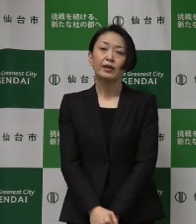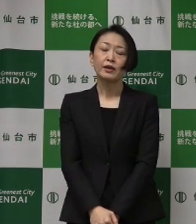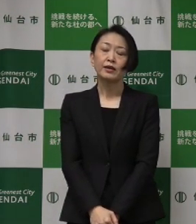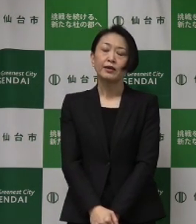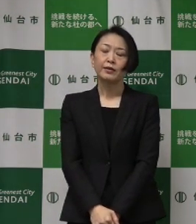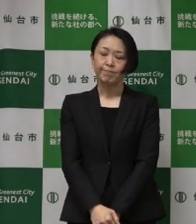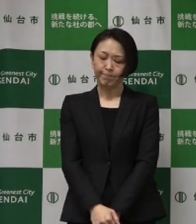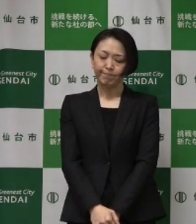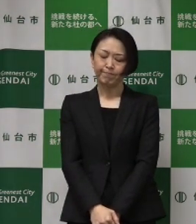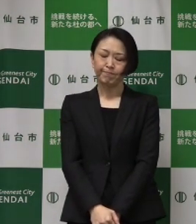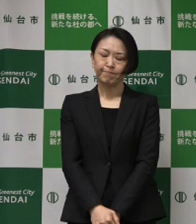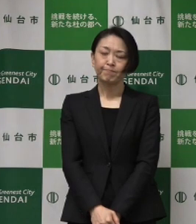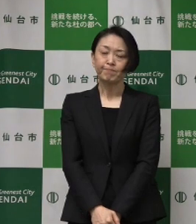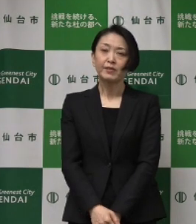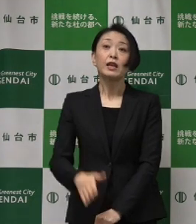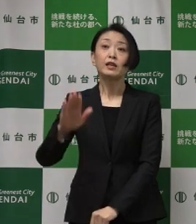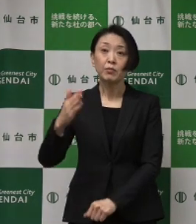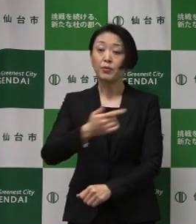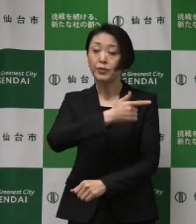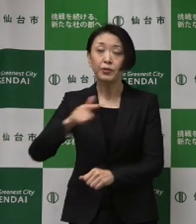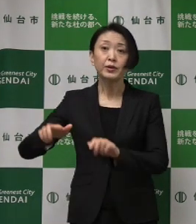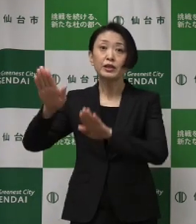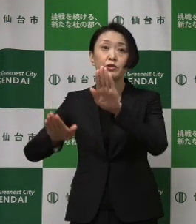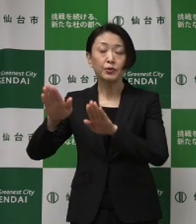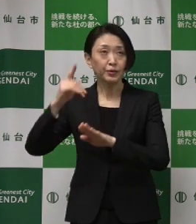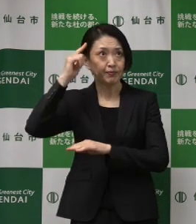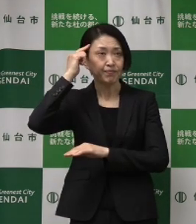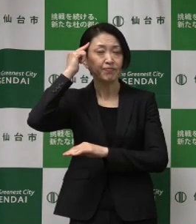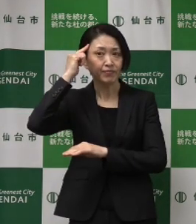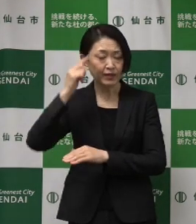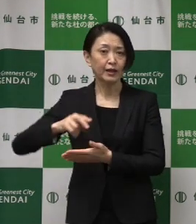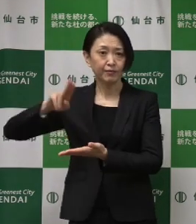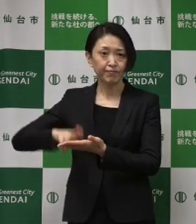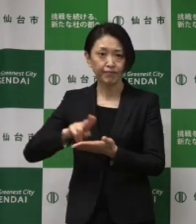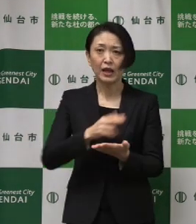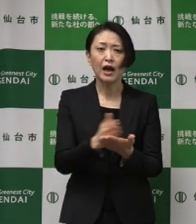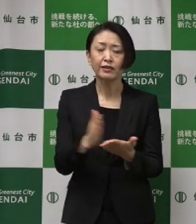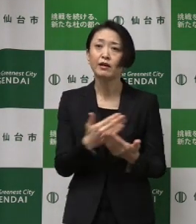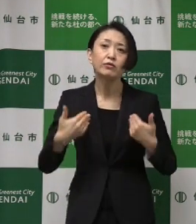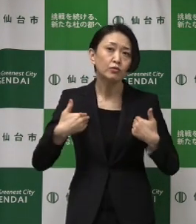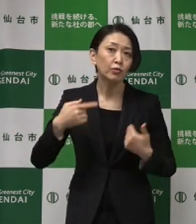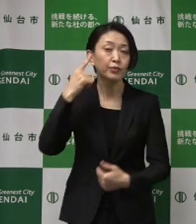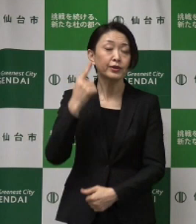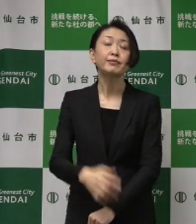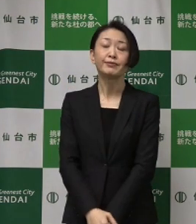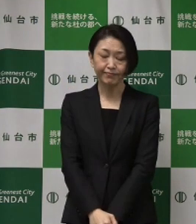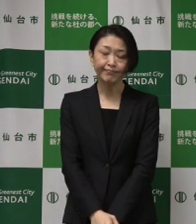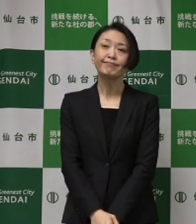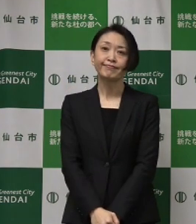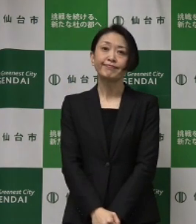ただいろいろな状況を見ながら決断して判断していかなくちゃいけないというふうに思っているところです